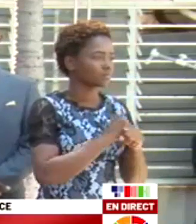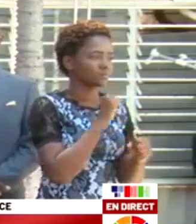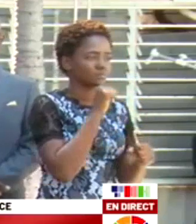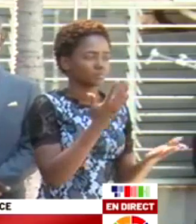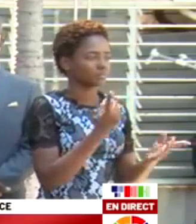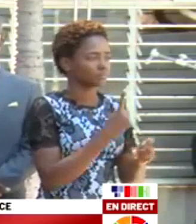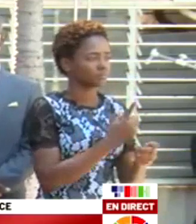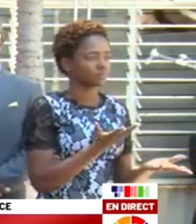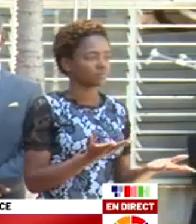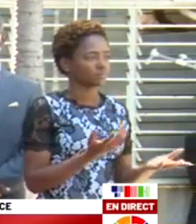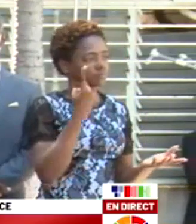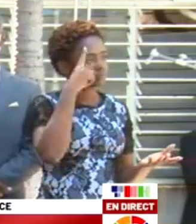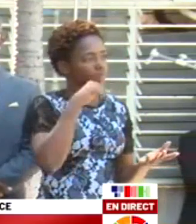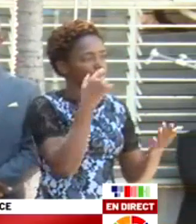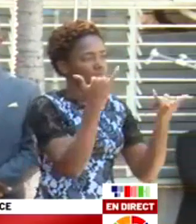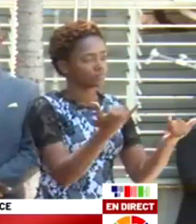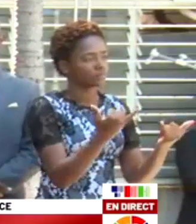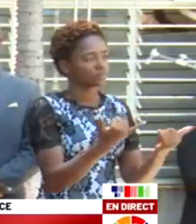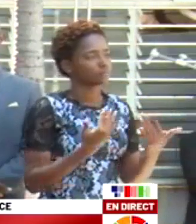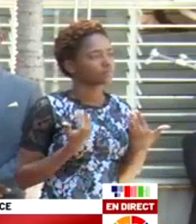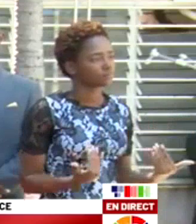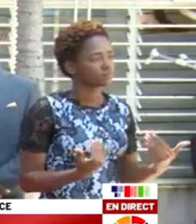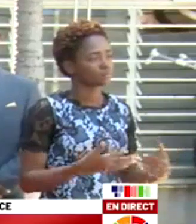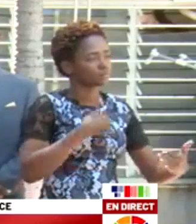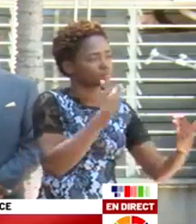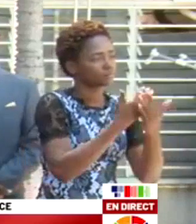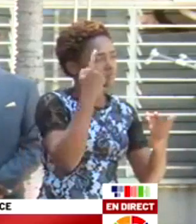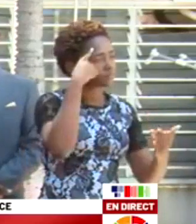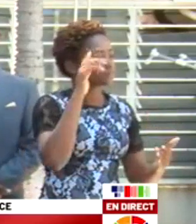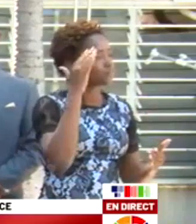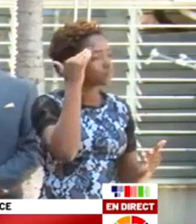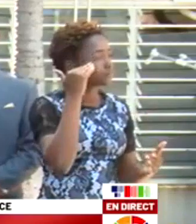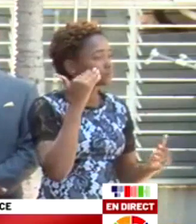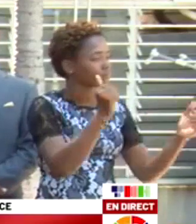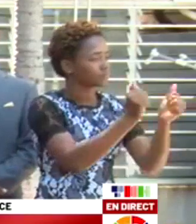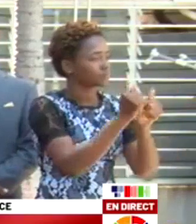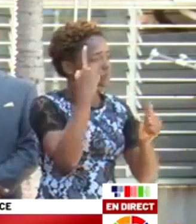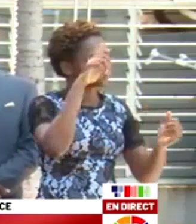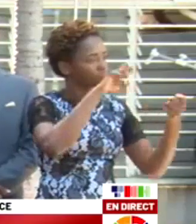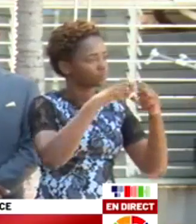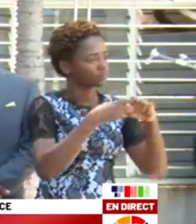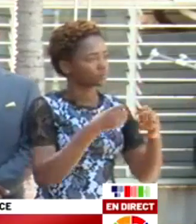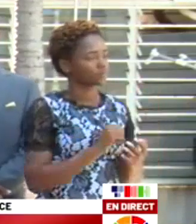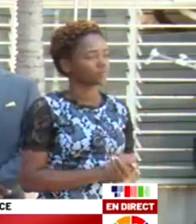dire que je dis, hein, c'est pour mon mari de nous mettre tête nous ensemble. Pour problème